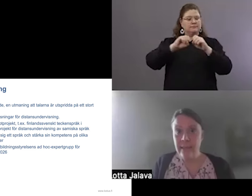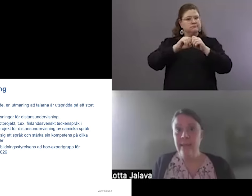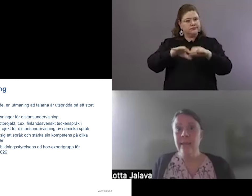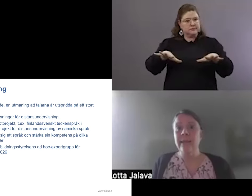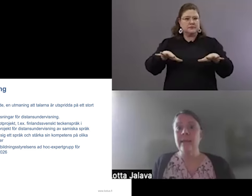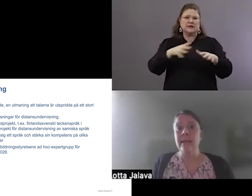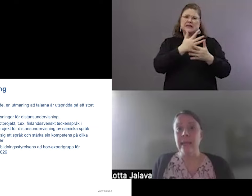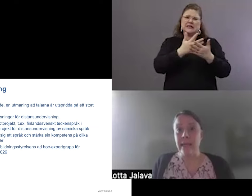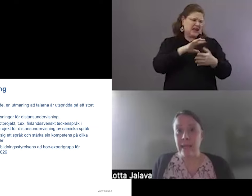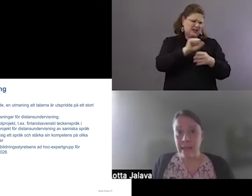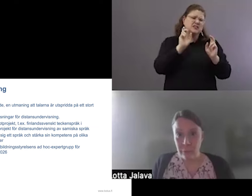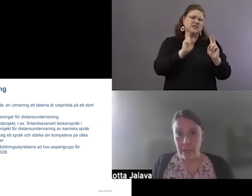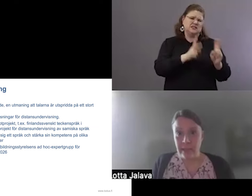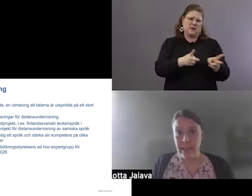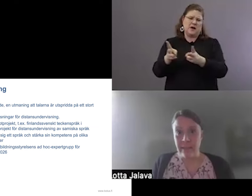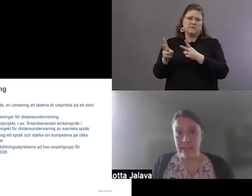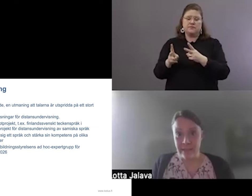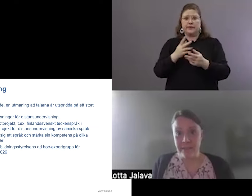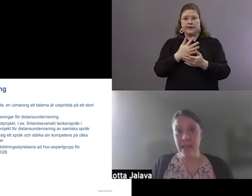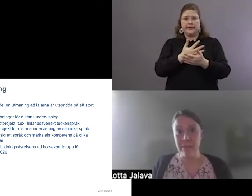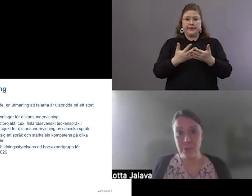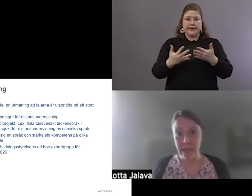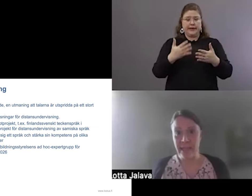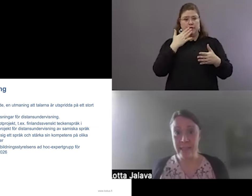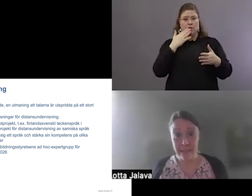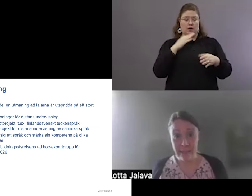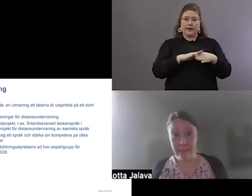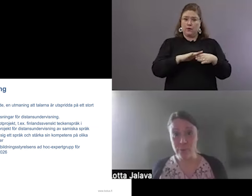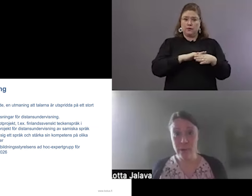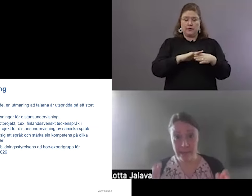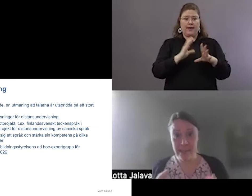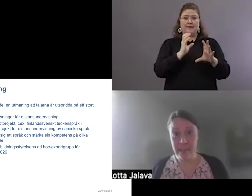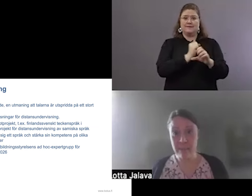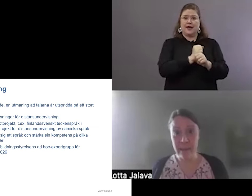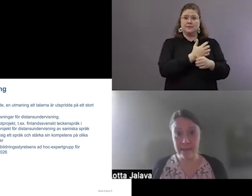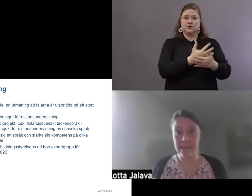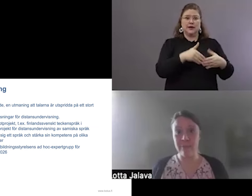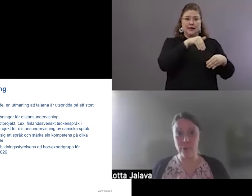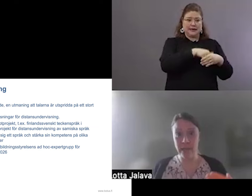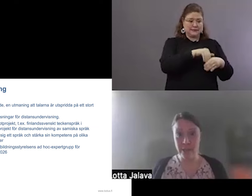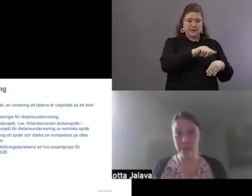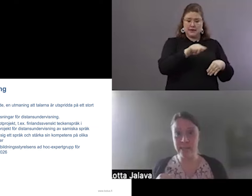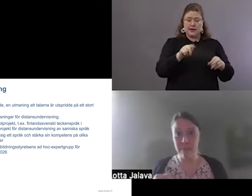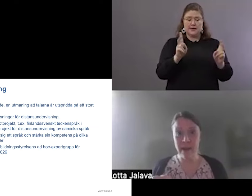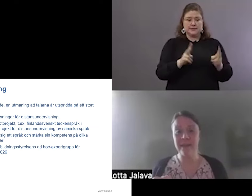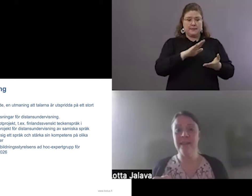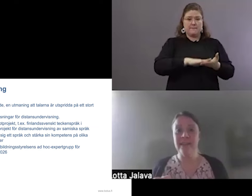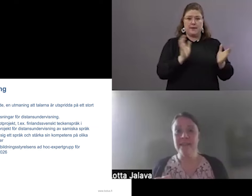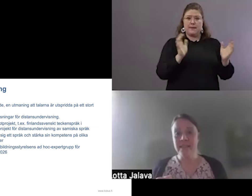kieliä. Eli kielenkäyttäjät eivät, vähemmistökieliset eivät asu kaikki samassa paikassa ja voi